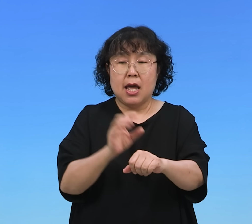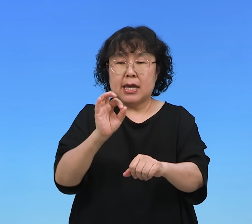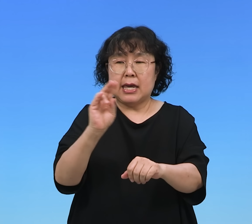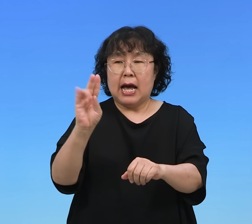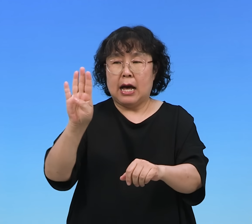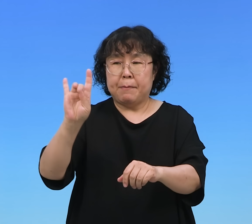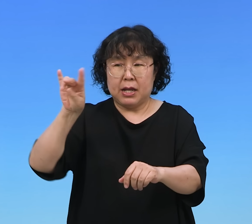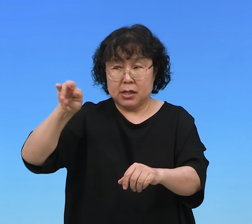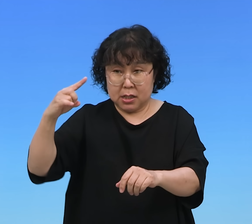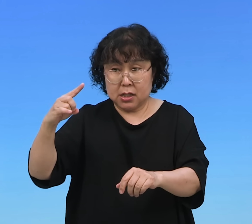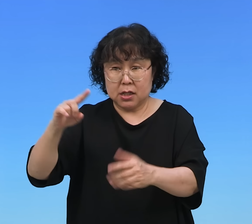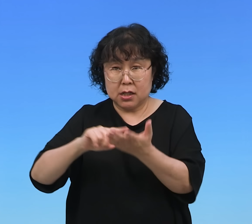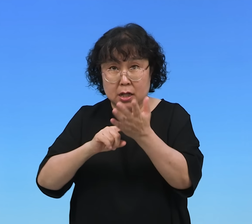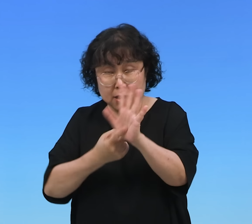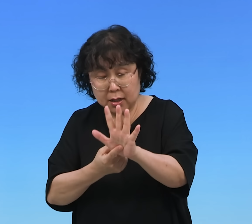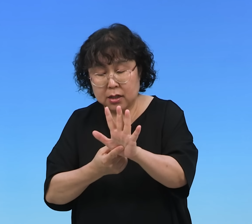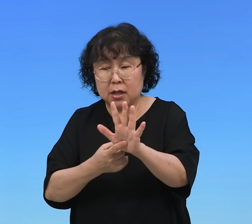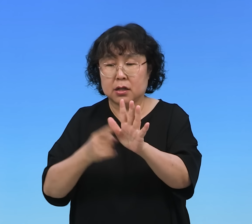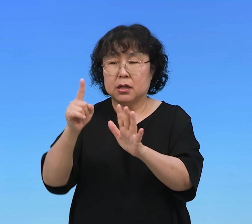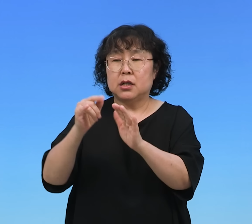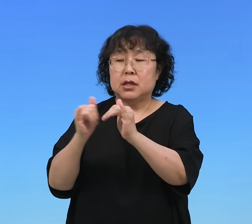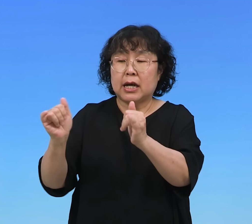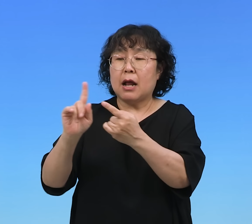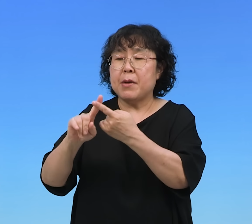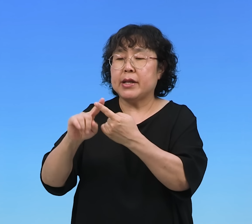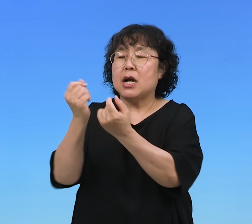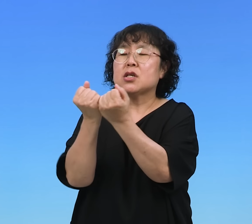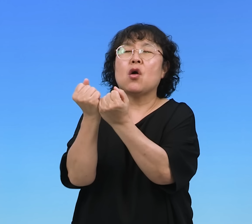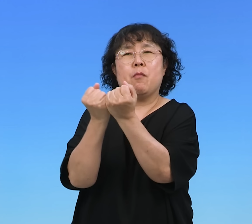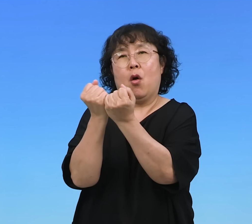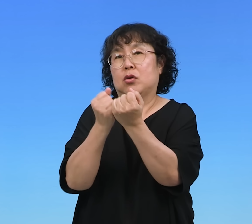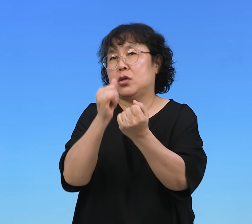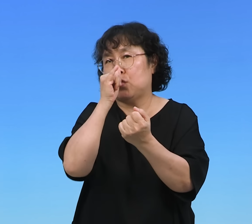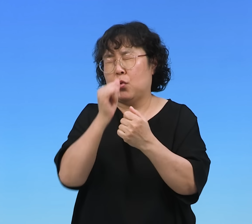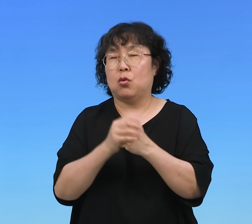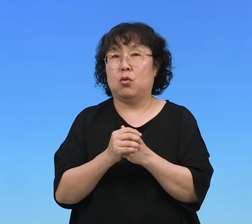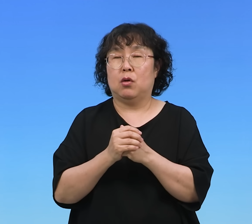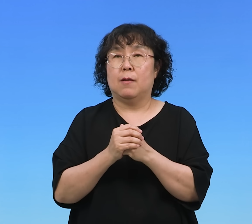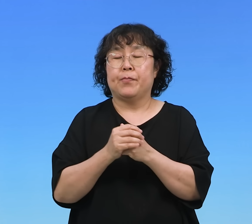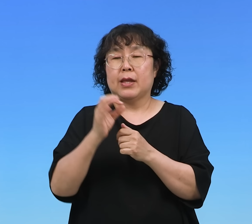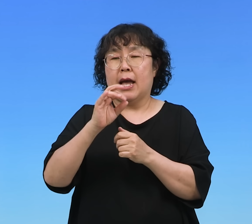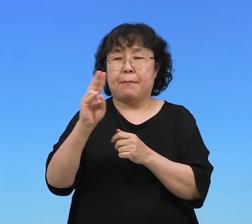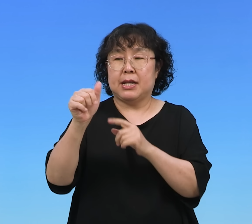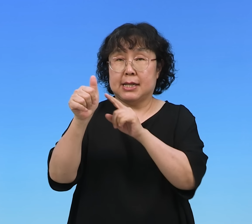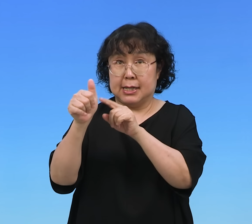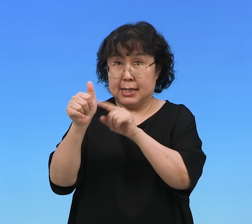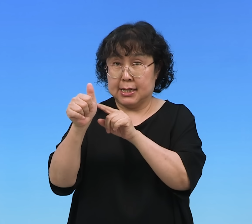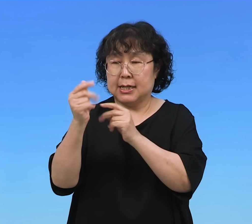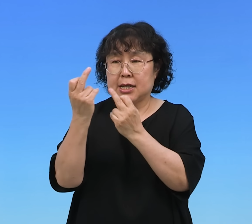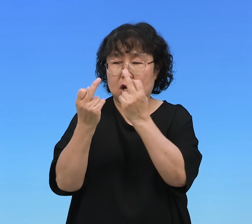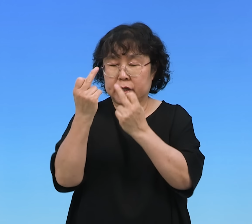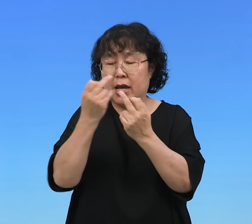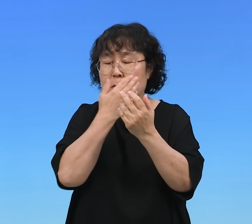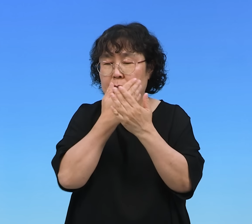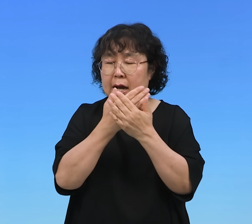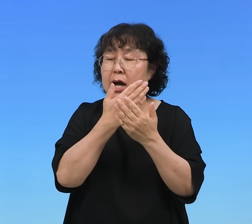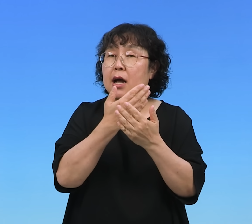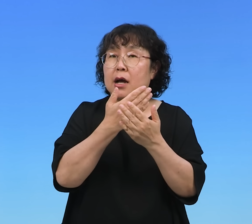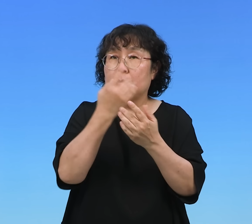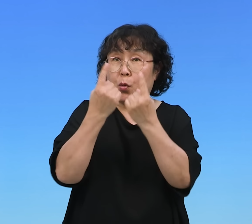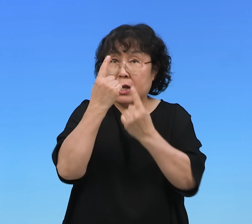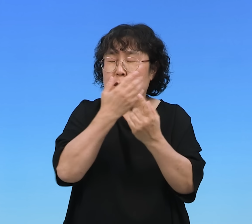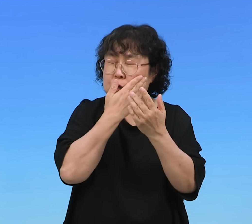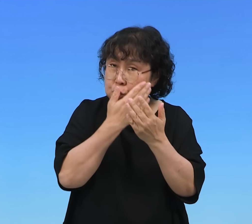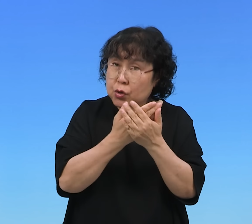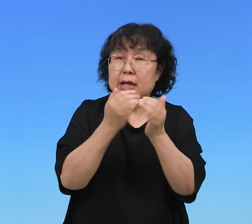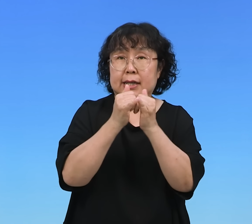설명이 있더라는 거예요. 그게 오늘 본문입니다. 역대상 4장 9절 10절. 야벳은 그의 형제보다 귀중한 자라 그의